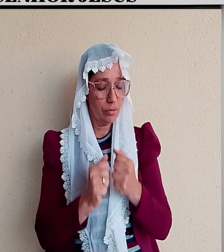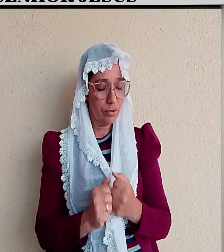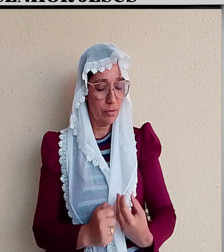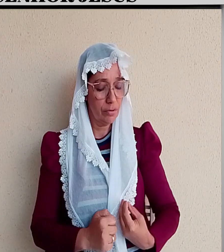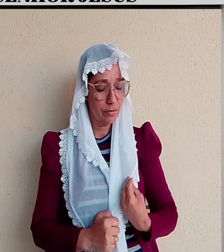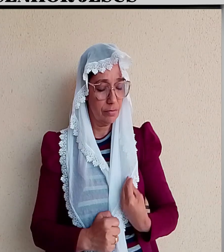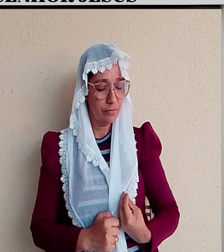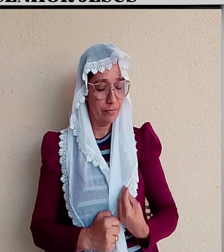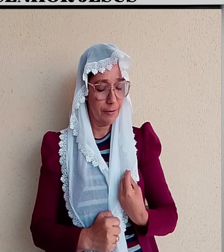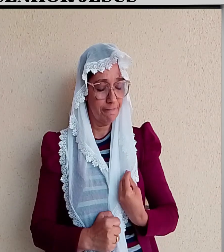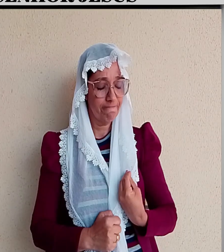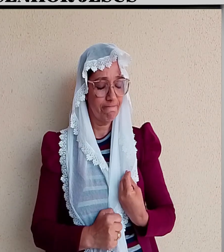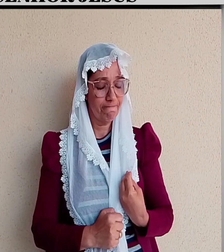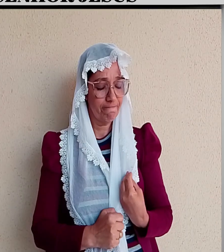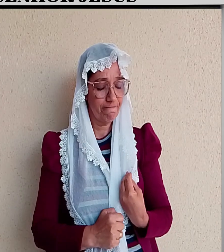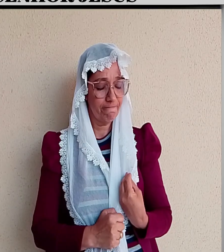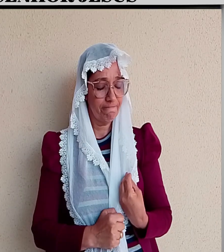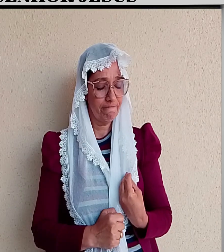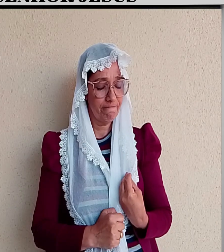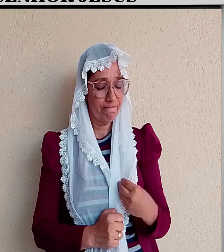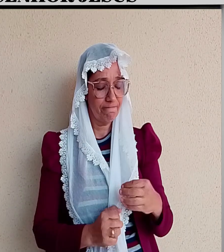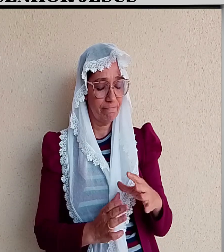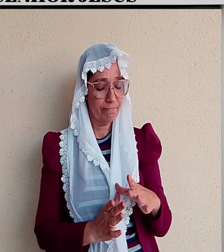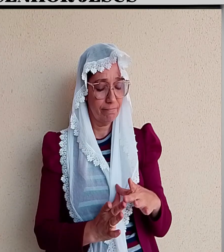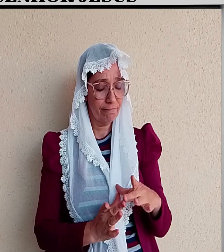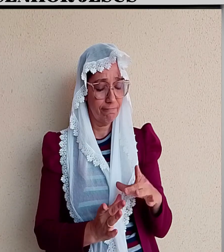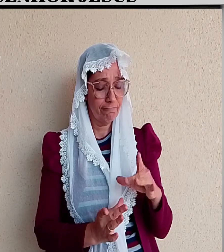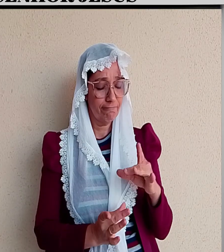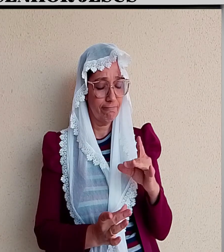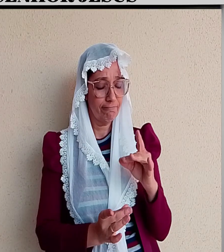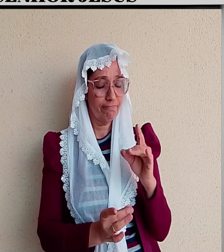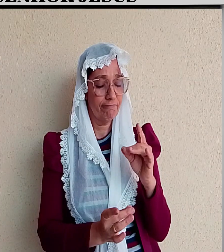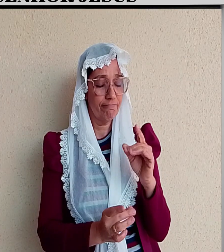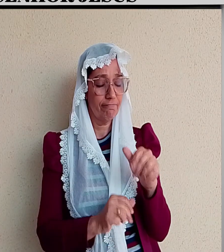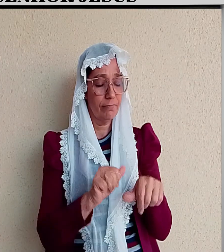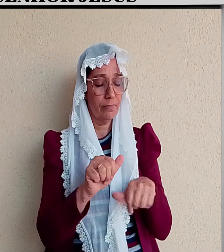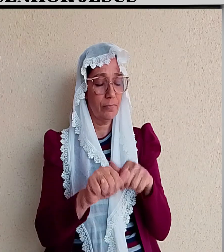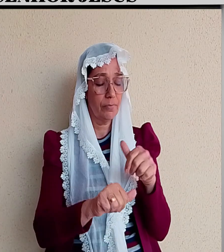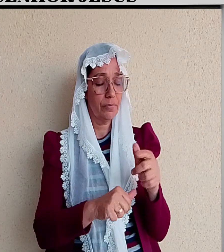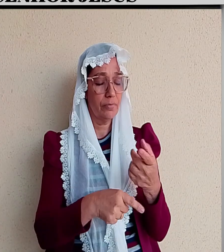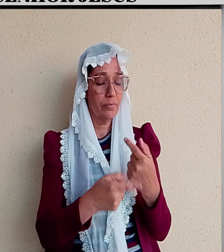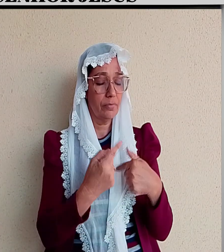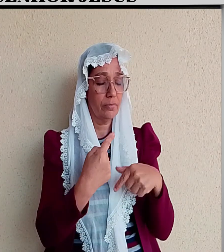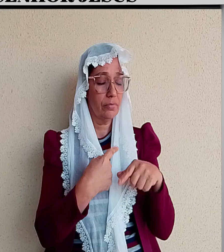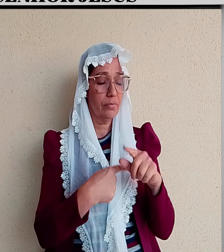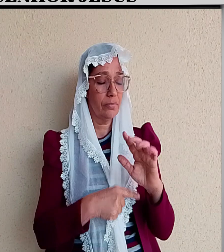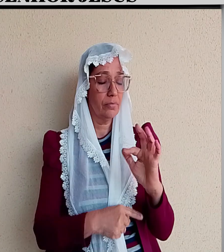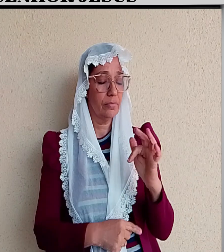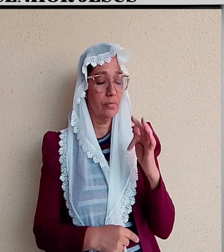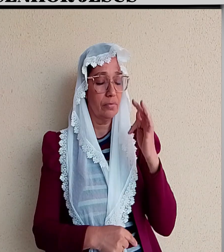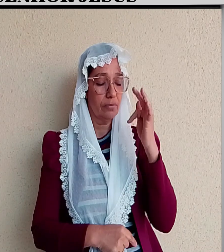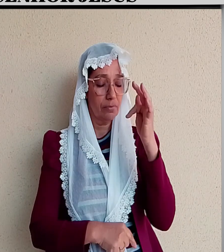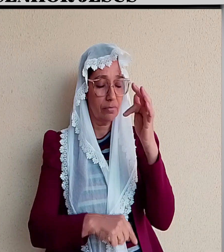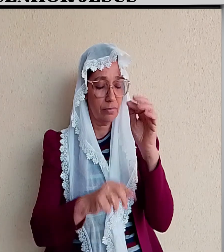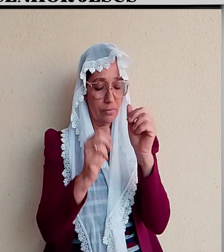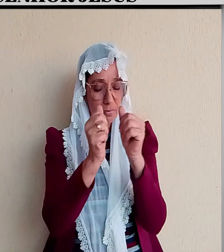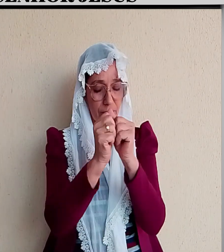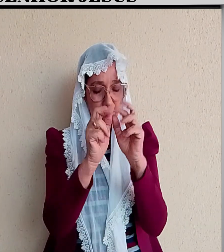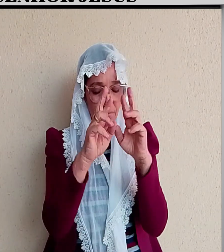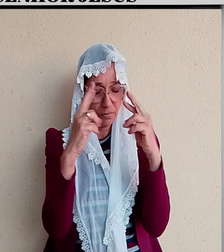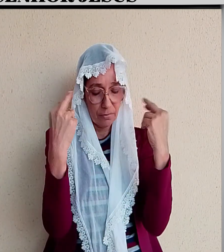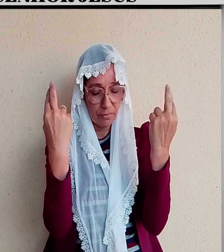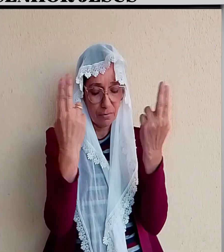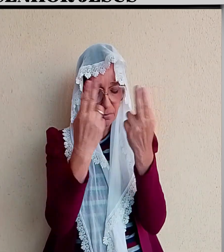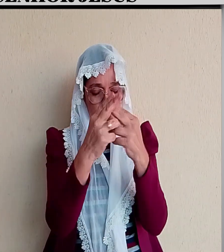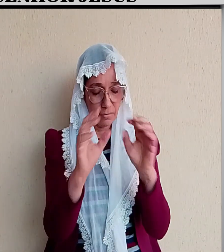Para que possamos Glória a entrar Deus. todos juntos, Senhor, Aleluia, no Deus teu Pai. reino de glória. E todos juntos, Senhor, cantarmos